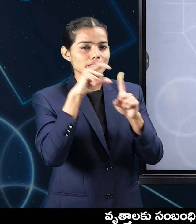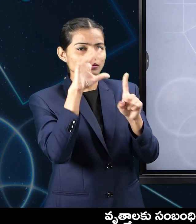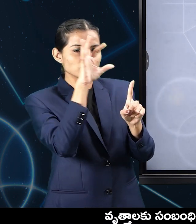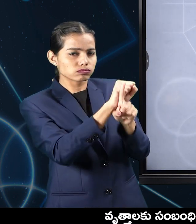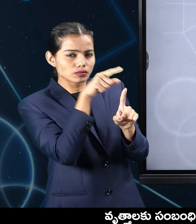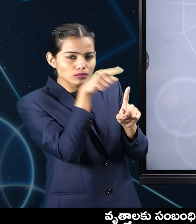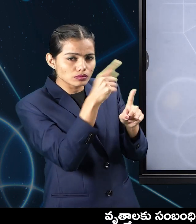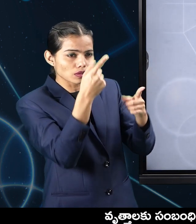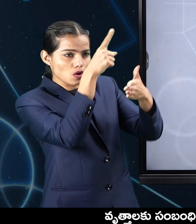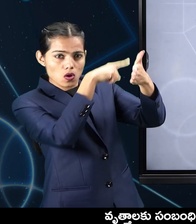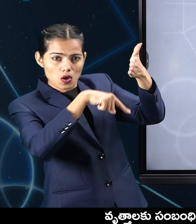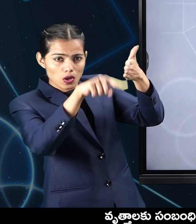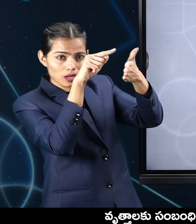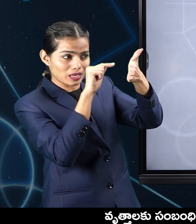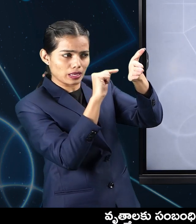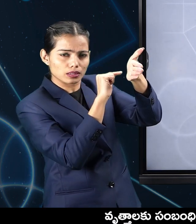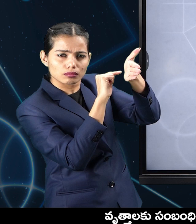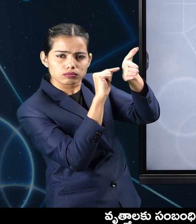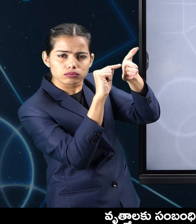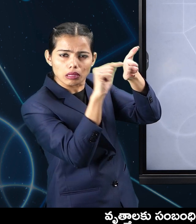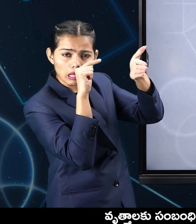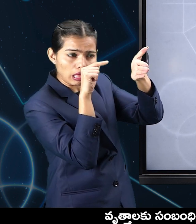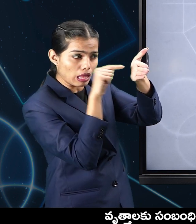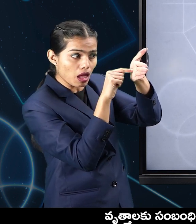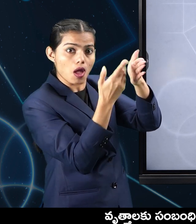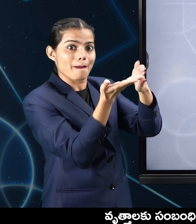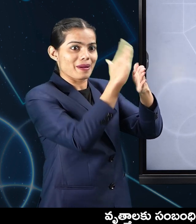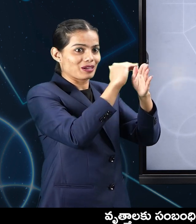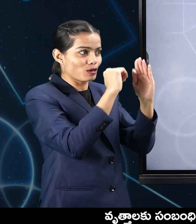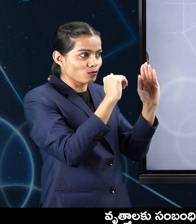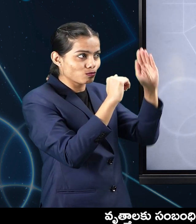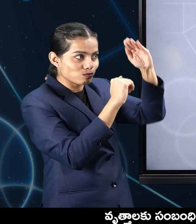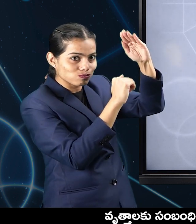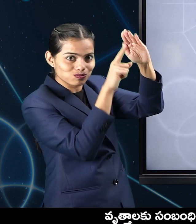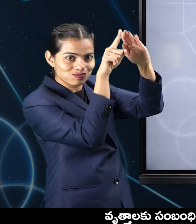వృత్తాలకు సంబంధించి టాంజెంట్లు మరియు సెకెంట్ల లక్షణాలను గుర్తించండి.